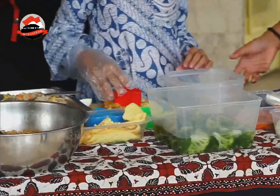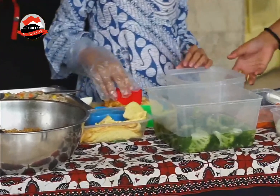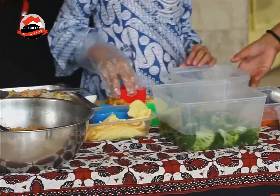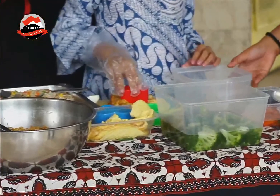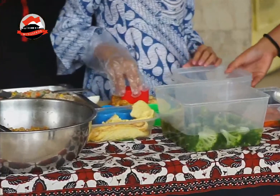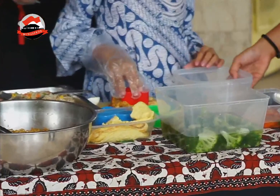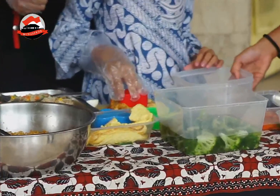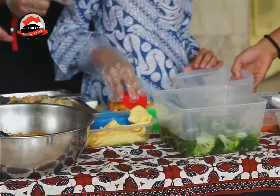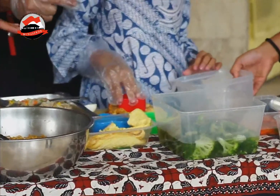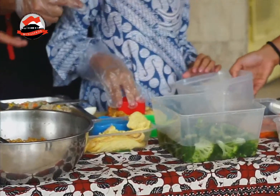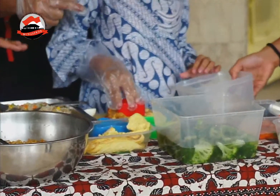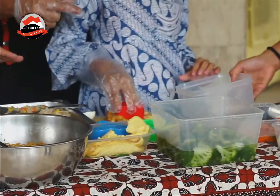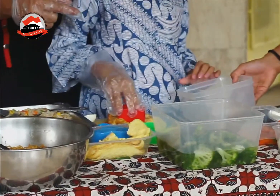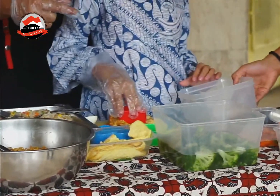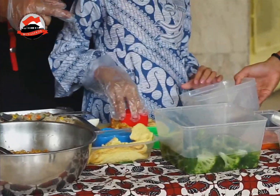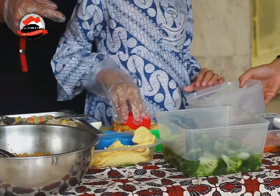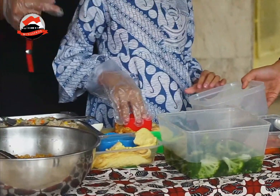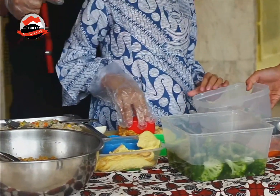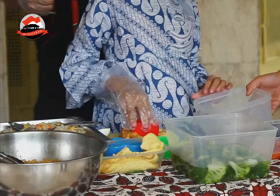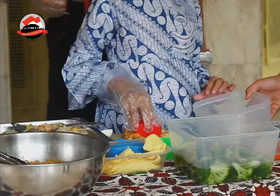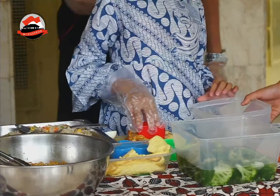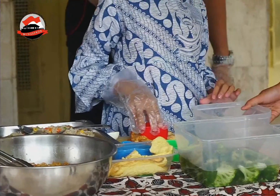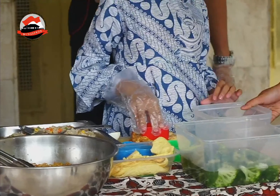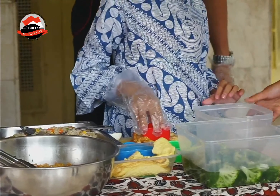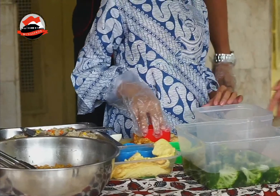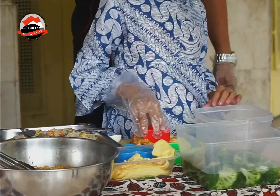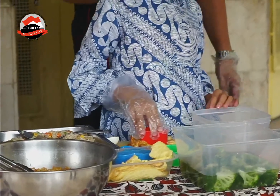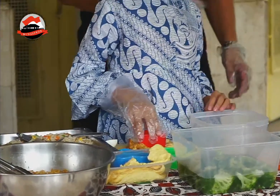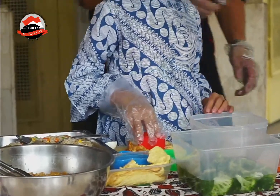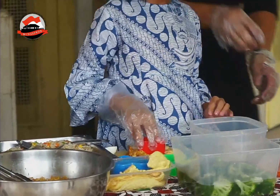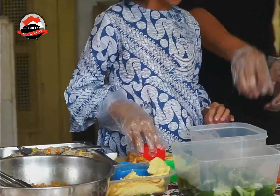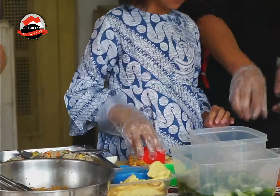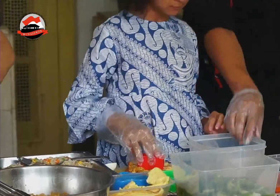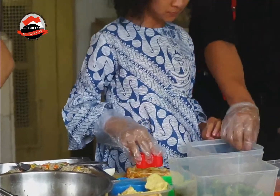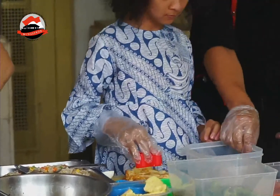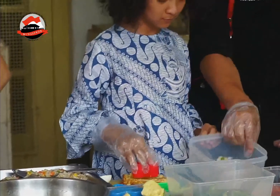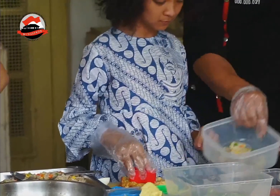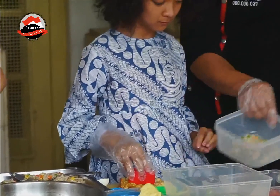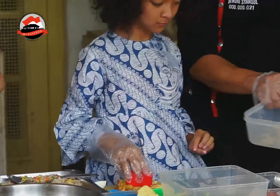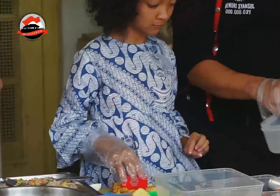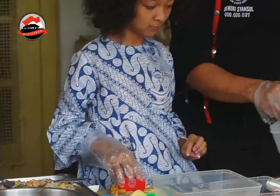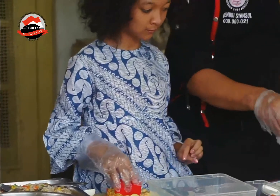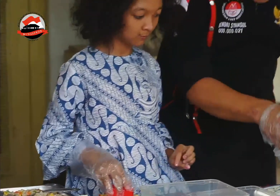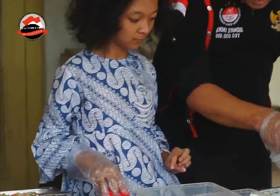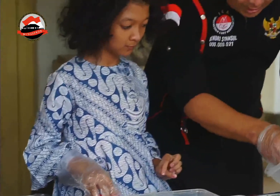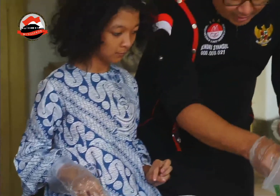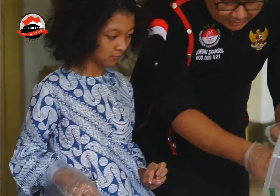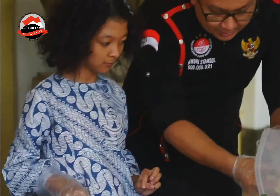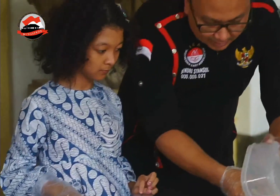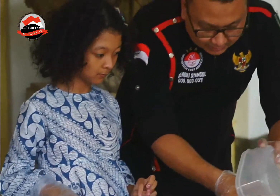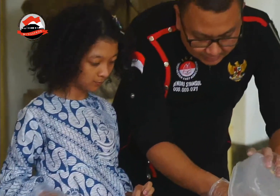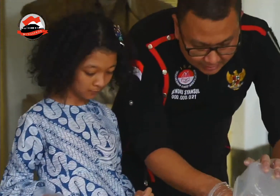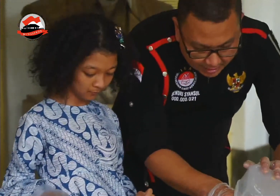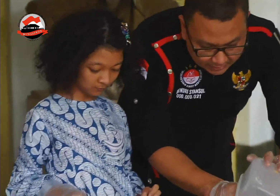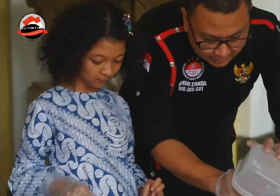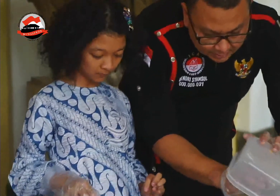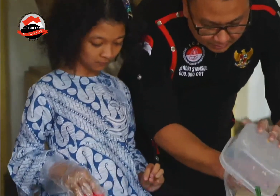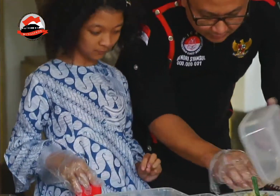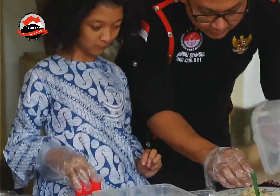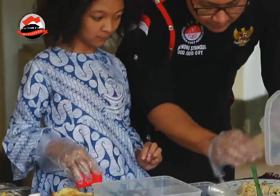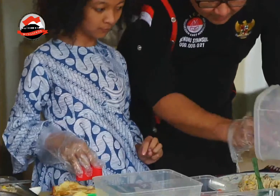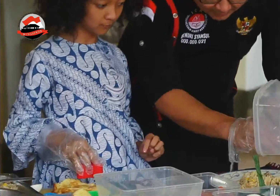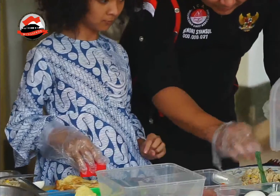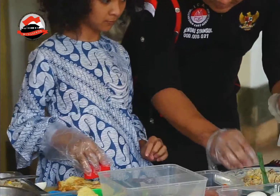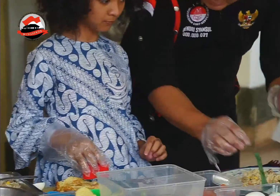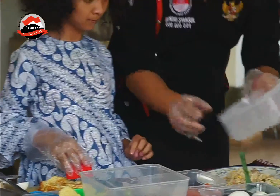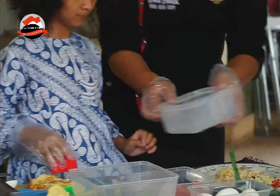Mau ulang lagi aja nada. Diulang nada. Ulang ya, ulang. Ini kasih kasih ke aja. Tante Dinda aja. Jadi oh, Tante